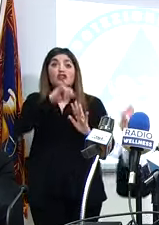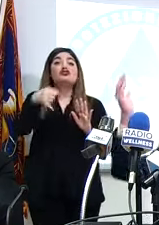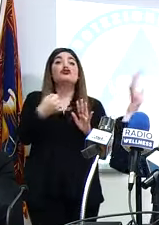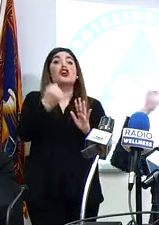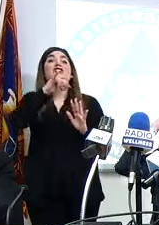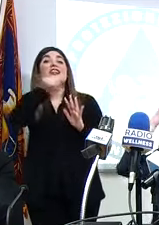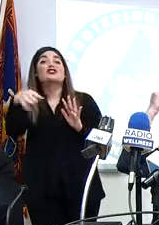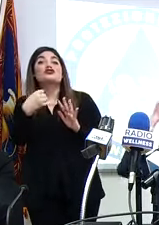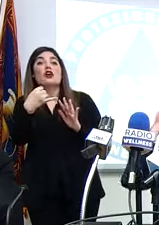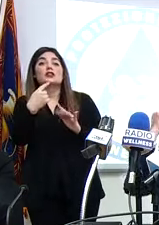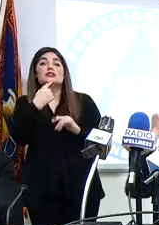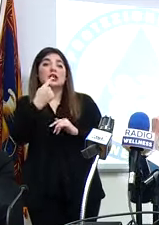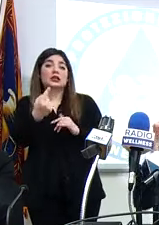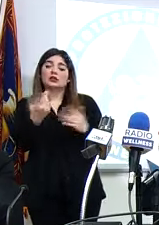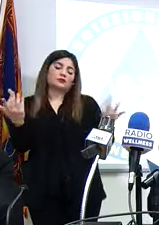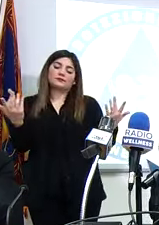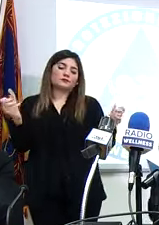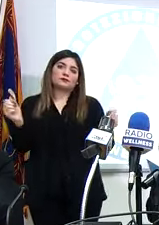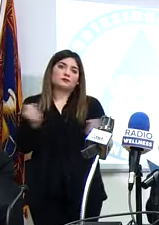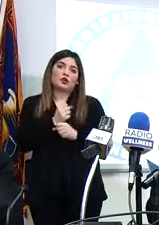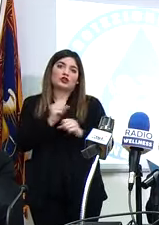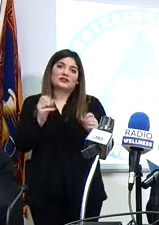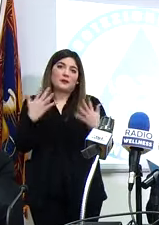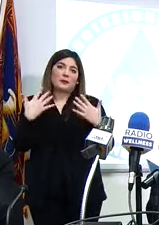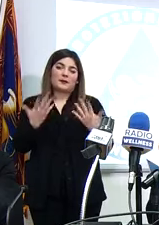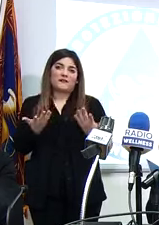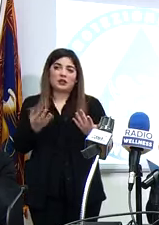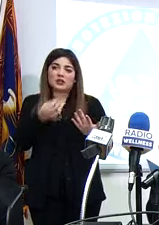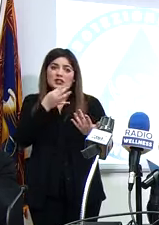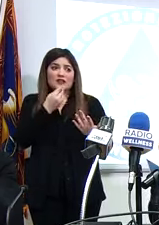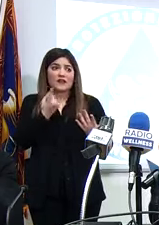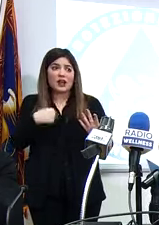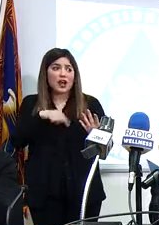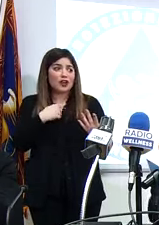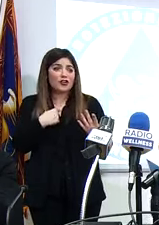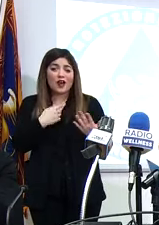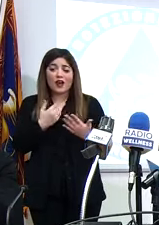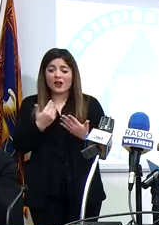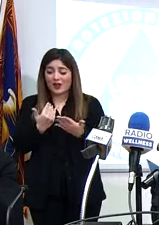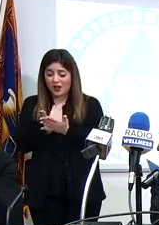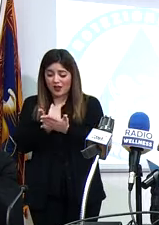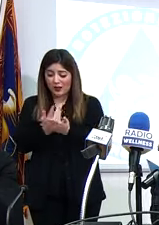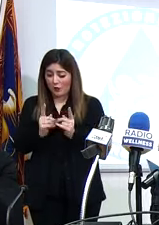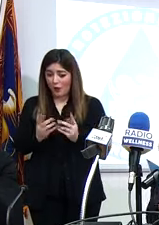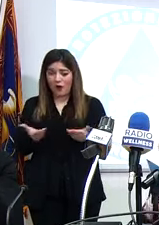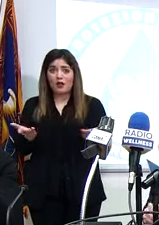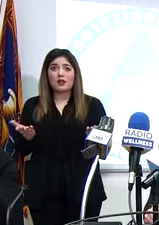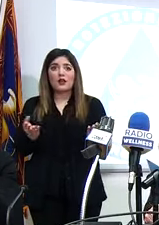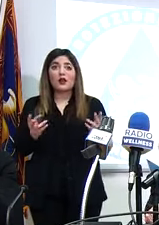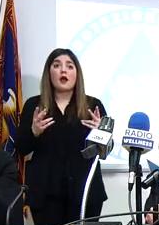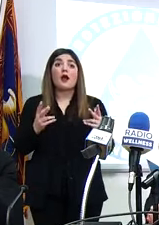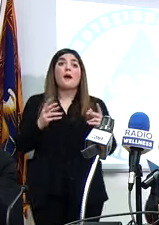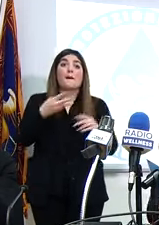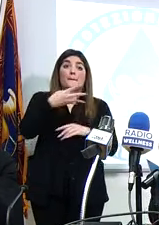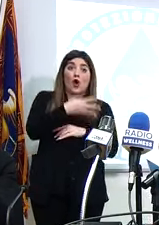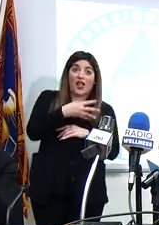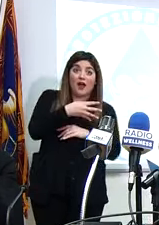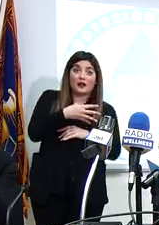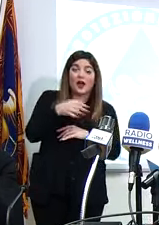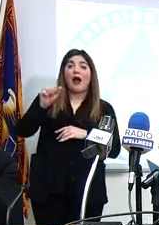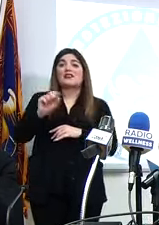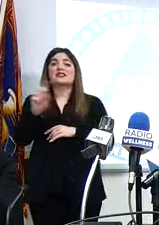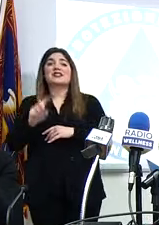Johnson... tarda primavera. Quindi a noi cosa resta? Moderna e AstraZeneca. AstraZeneca,